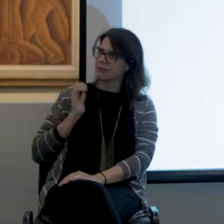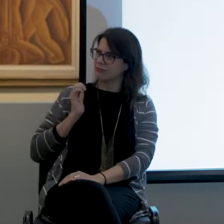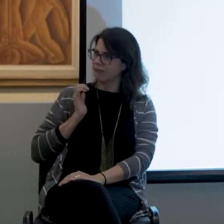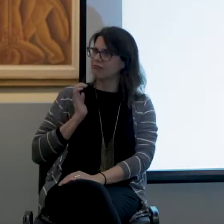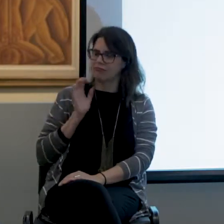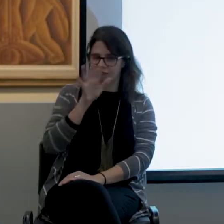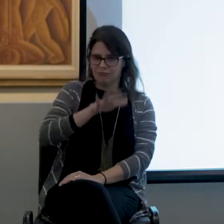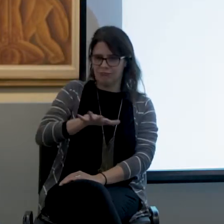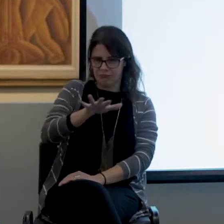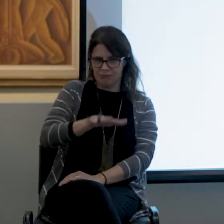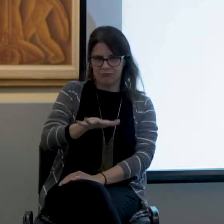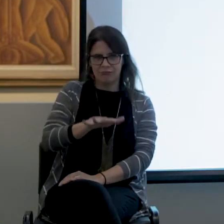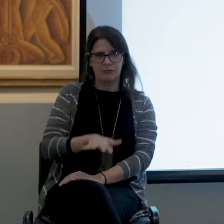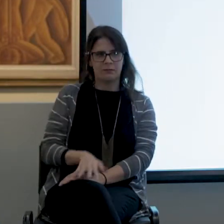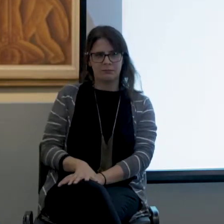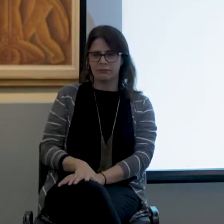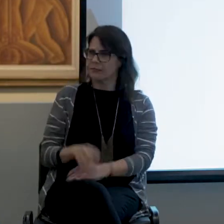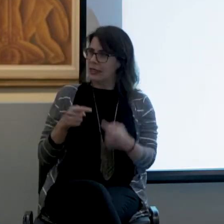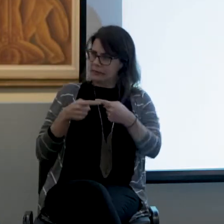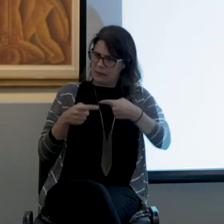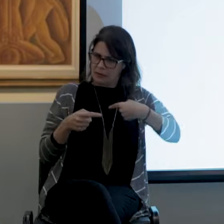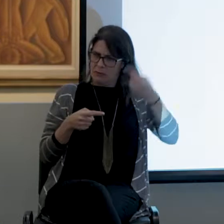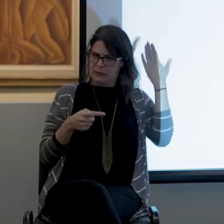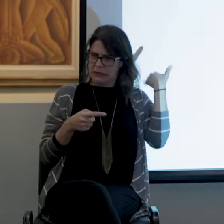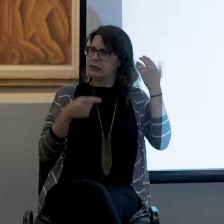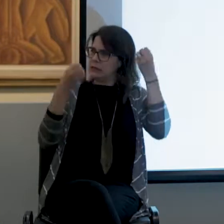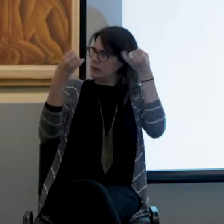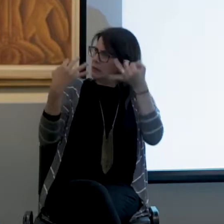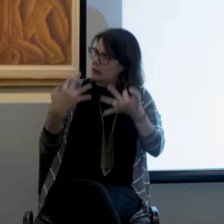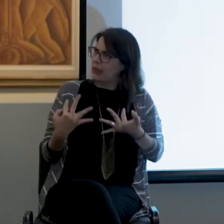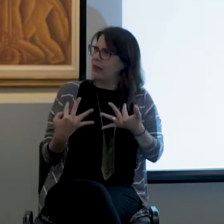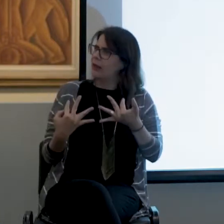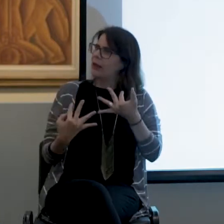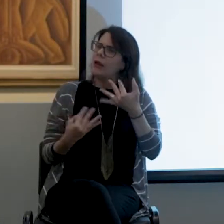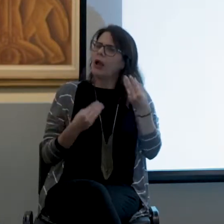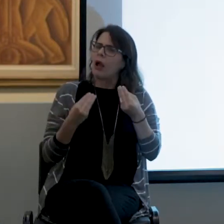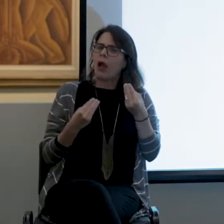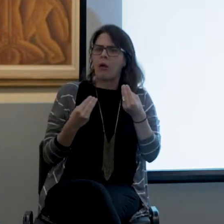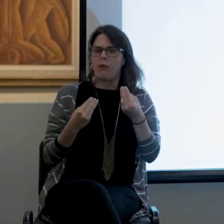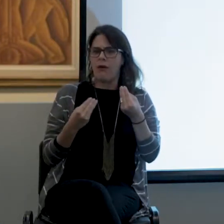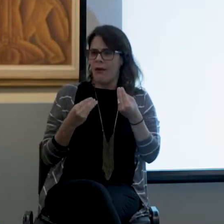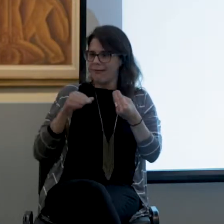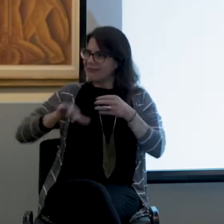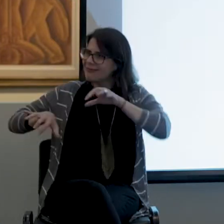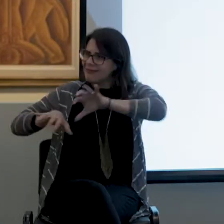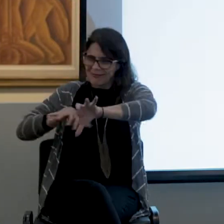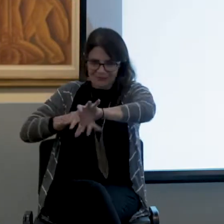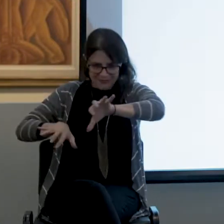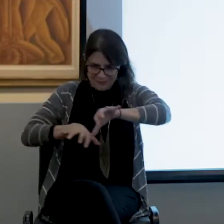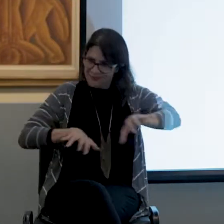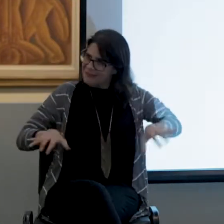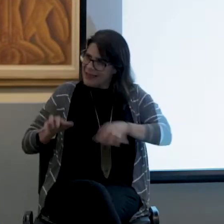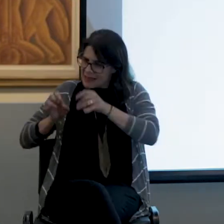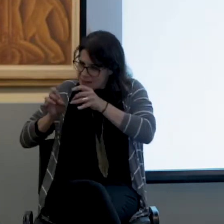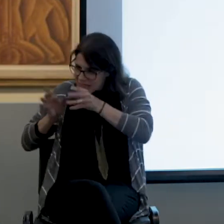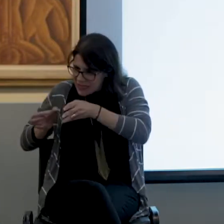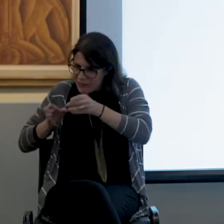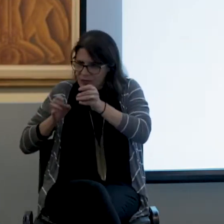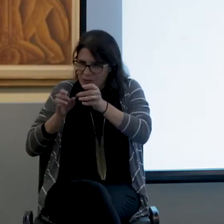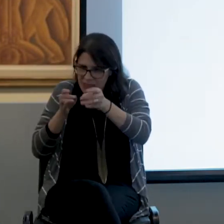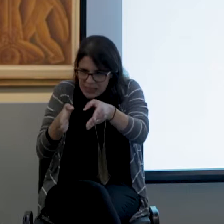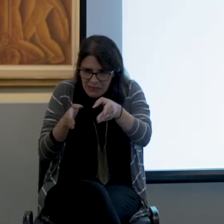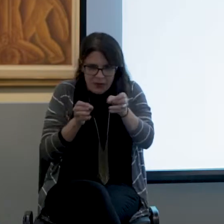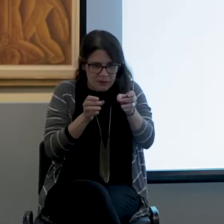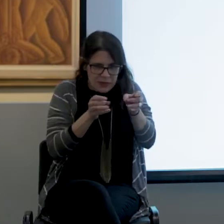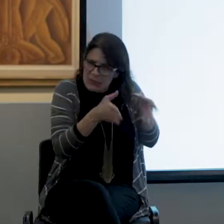nós já falamos disso aqui, eu falei a semana passada, né? Talvez de todos esses terrenos que vão se especializando ou se constituindo de conhecimento,